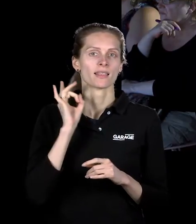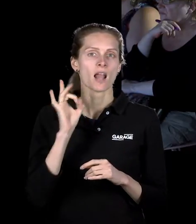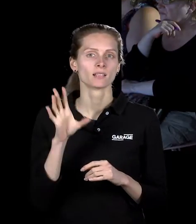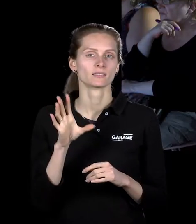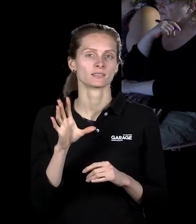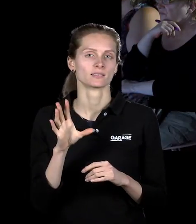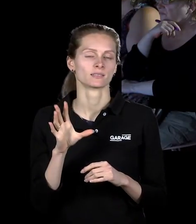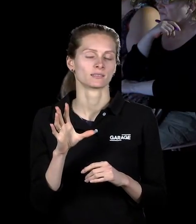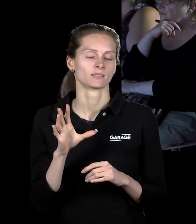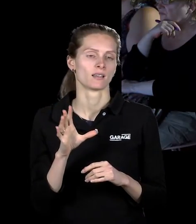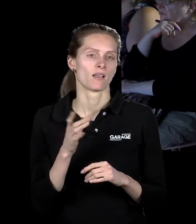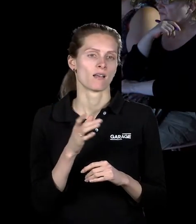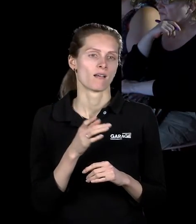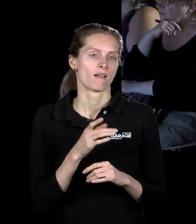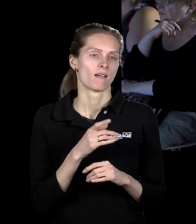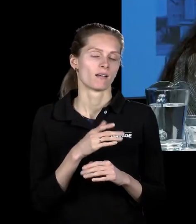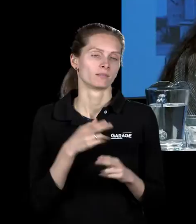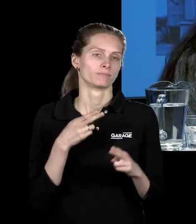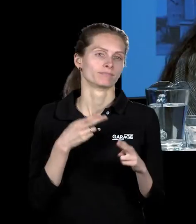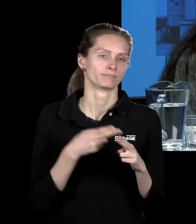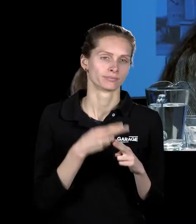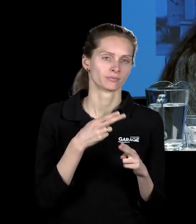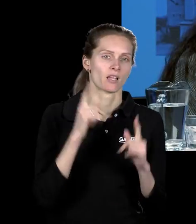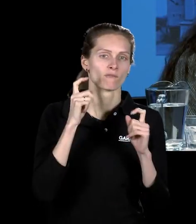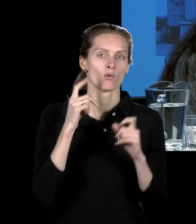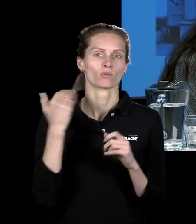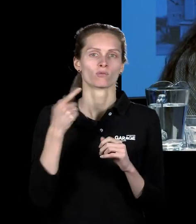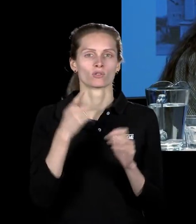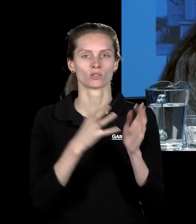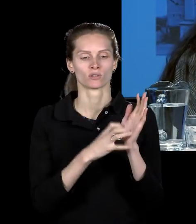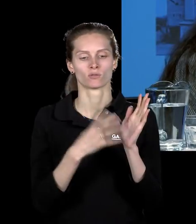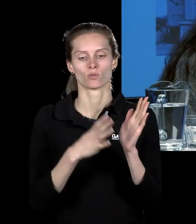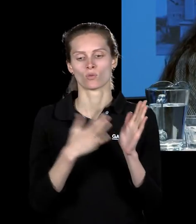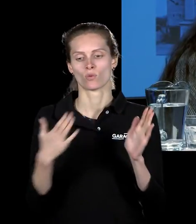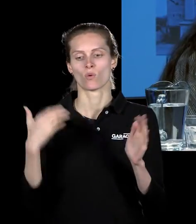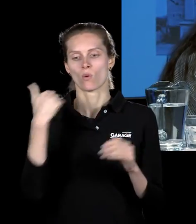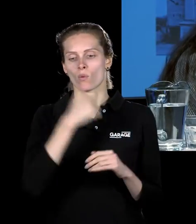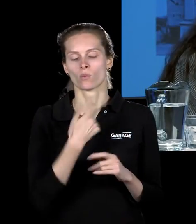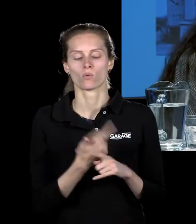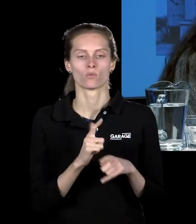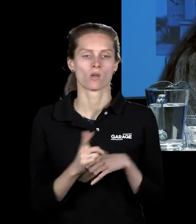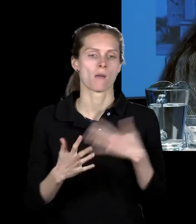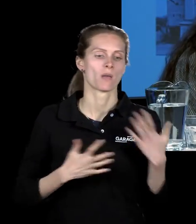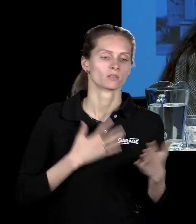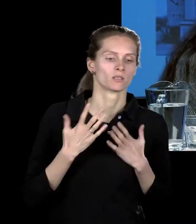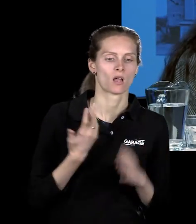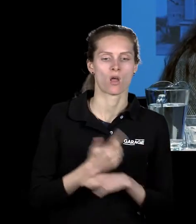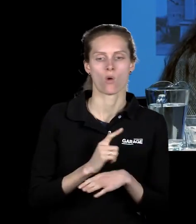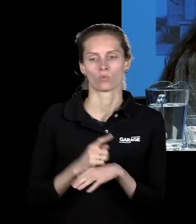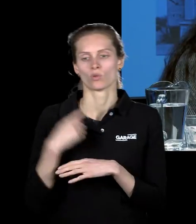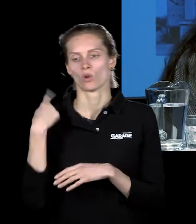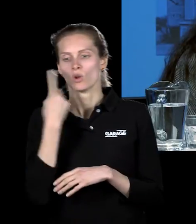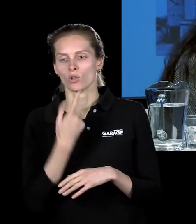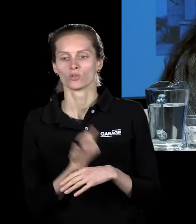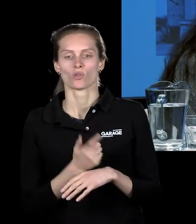прервана, потому что фотография там 40-х годов, это фотография очень эмоциональная, очень личная, очень